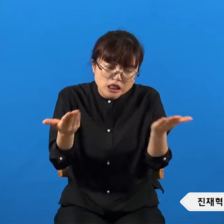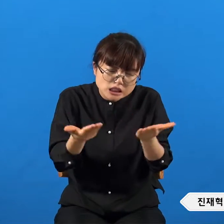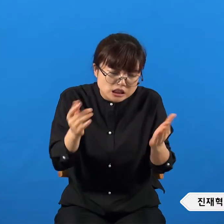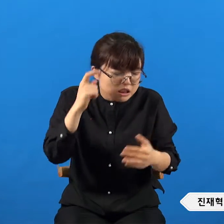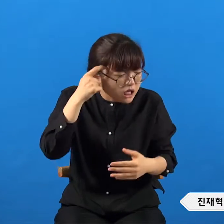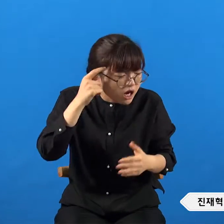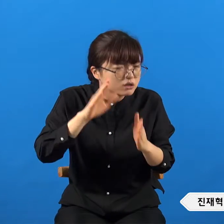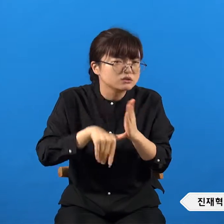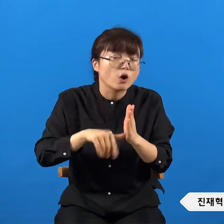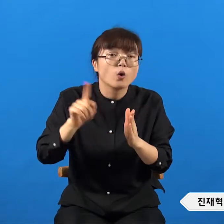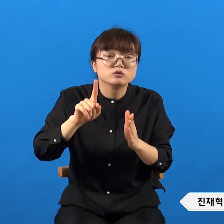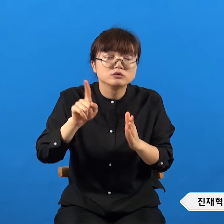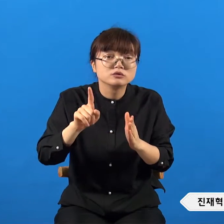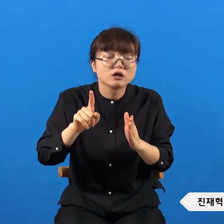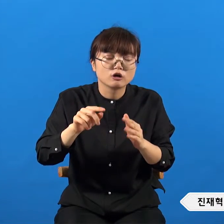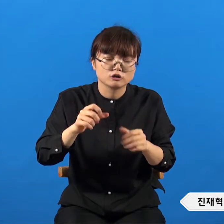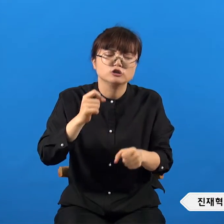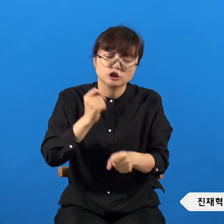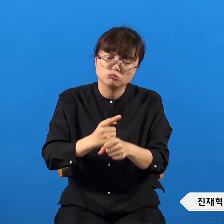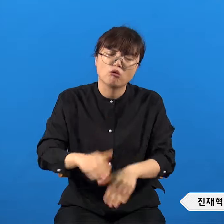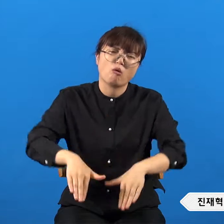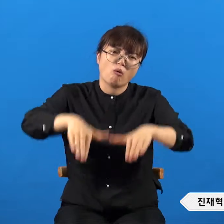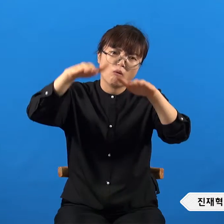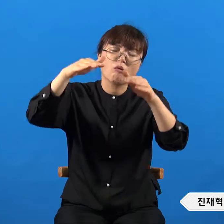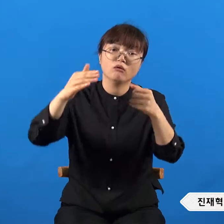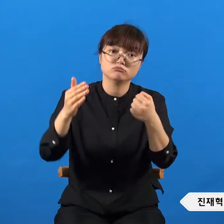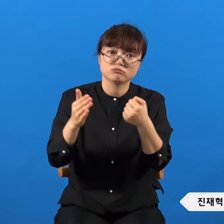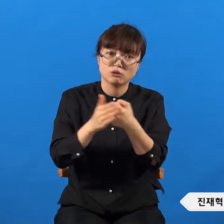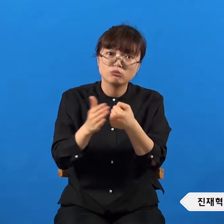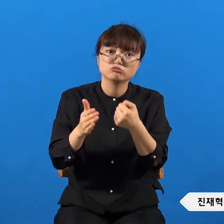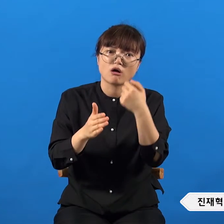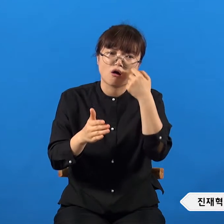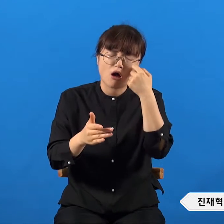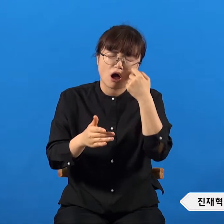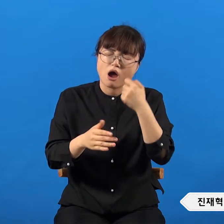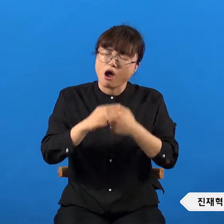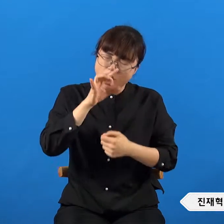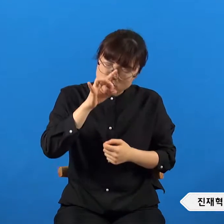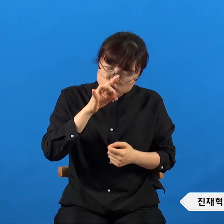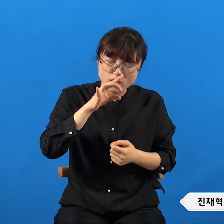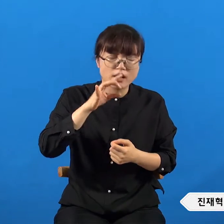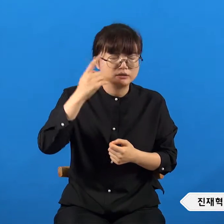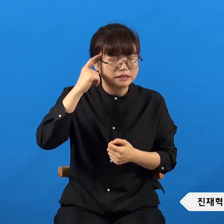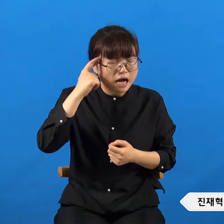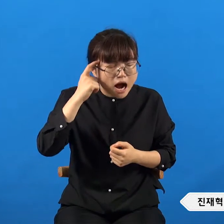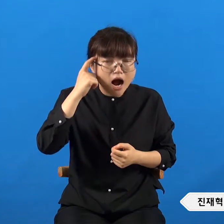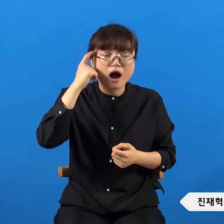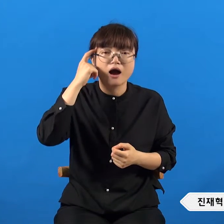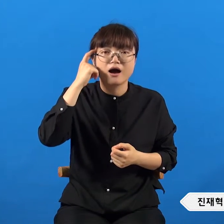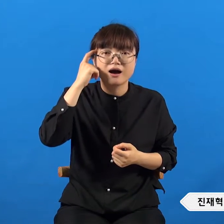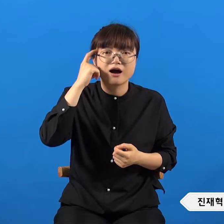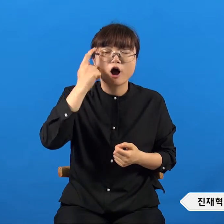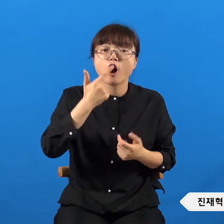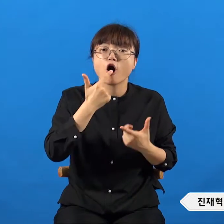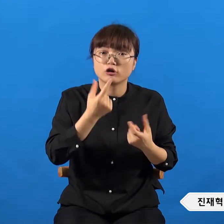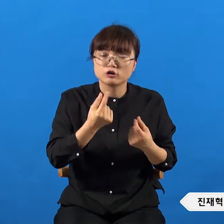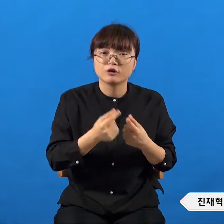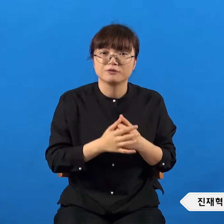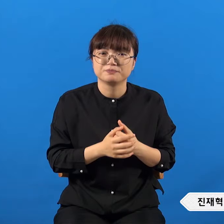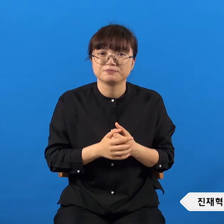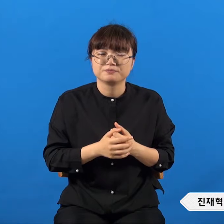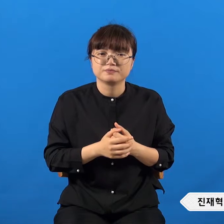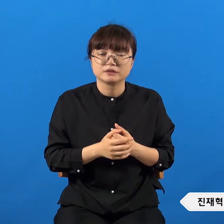일들을 생각하면서도 그러나 내가 이제 다 컸잖아, 다 컸으니까 그러면 안 되지라고 생각하는